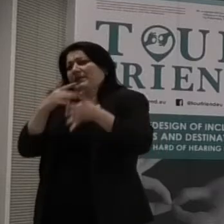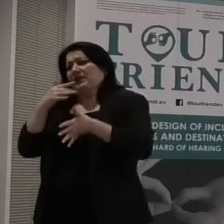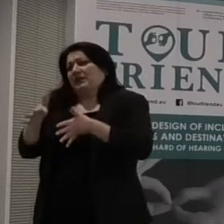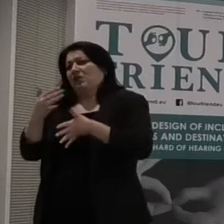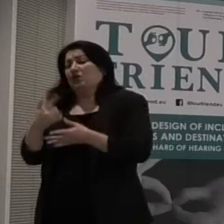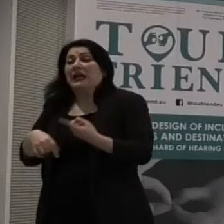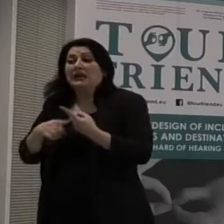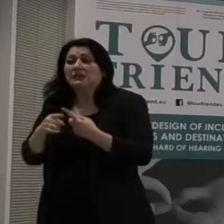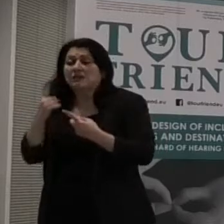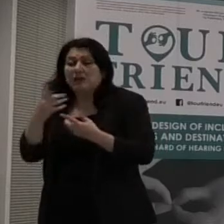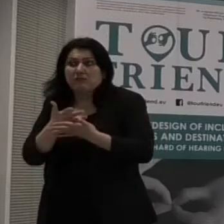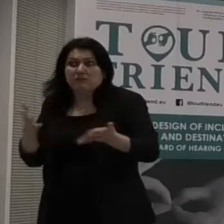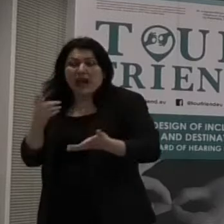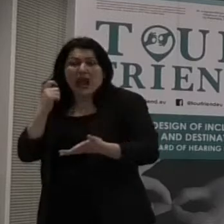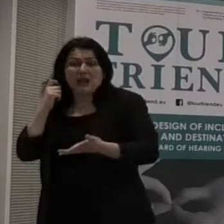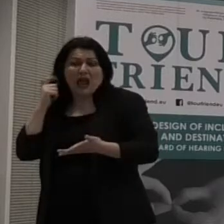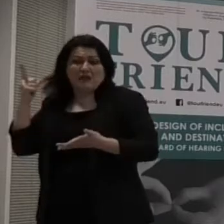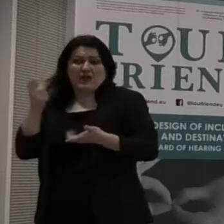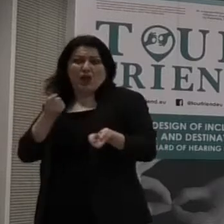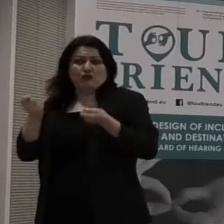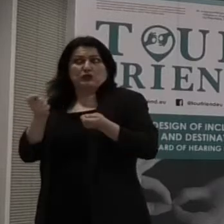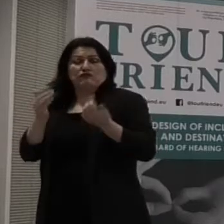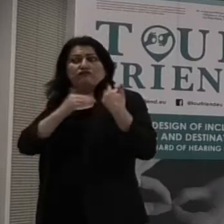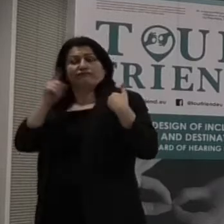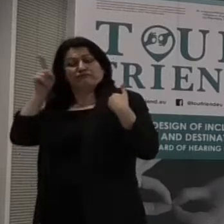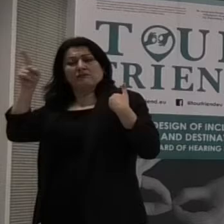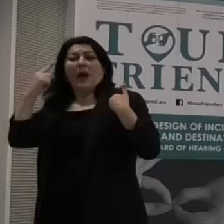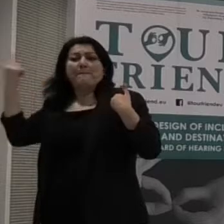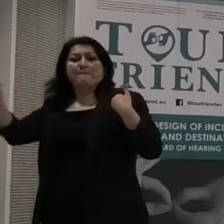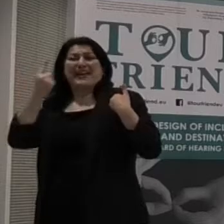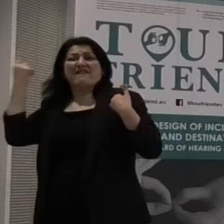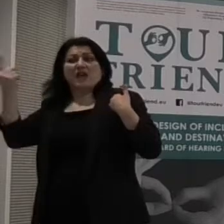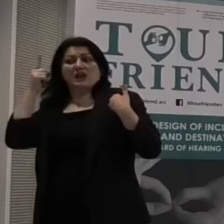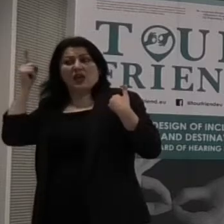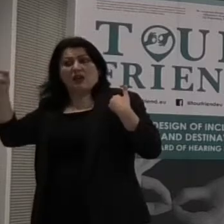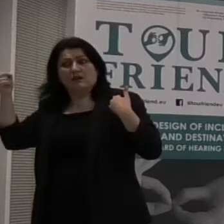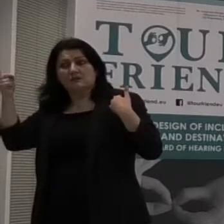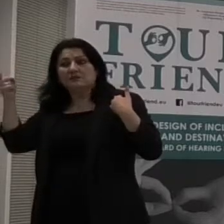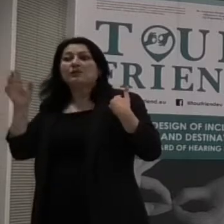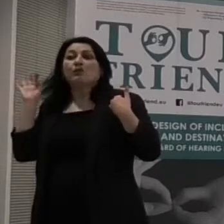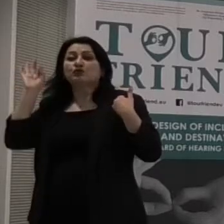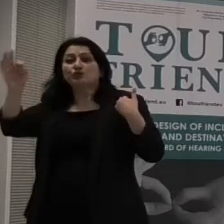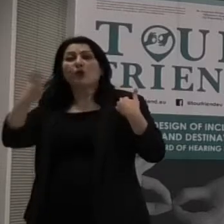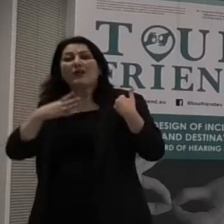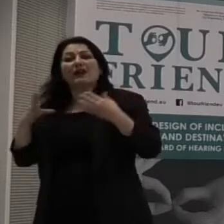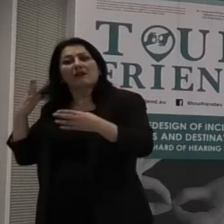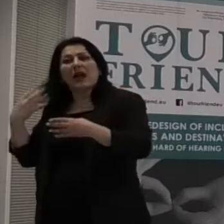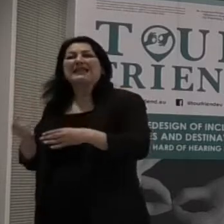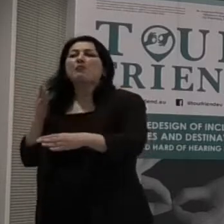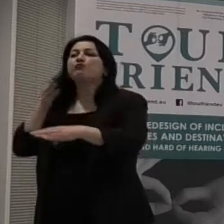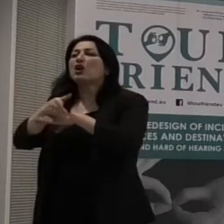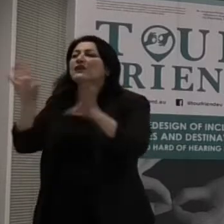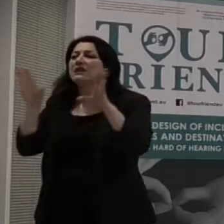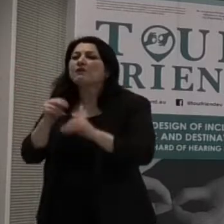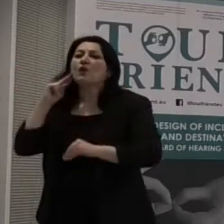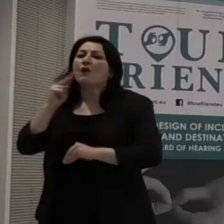εκδήλωση της περιφέρειας, που όλα αυτά έγιναν προσβάσιμα και σε κοφούς και βαρύκους.